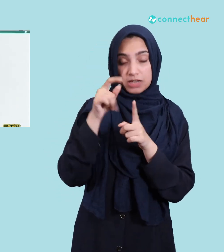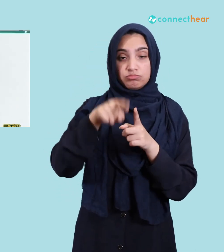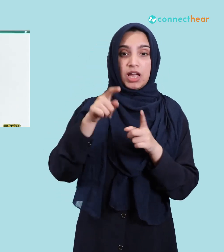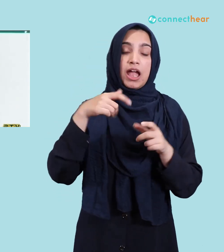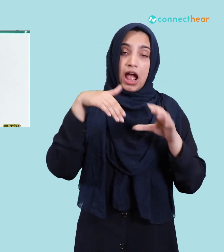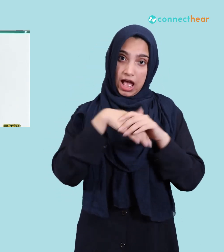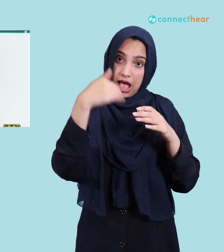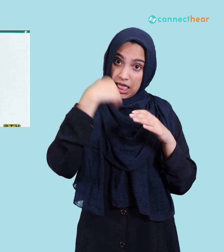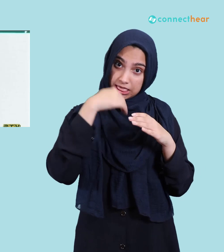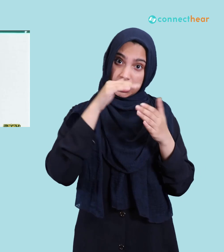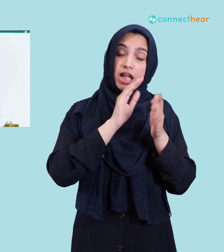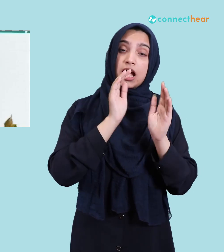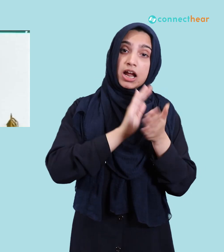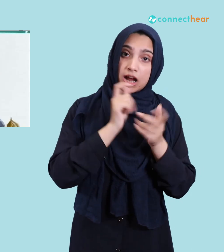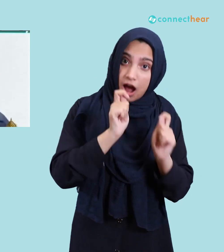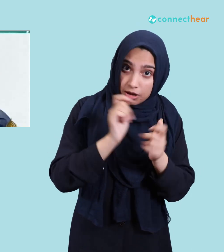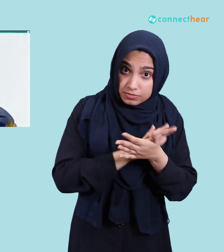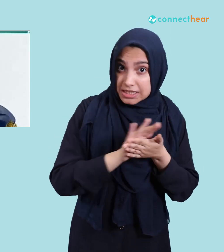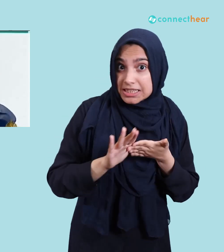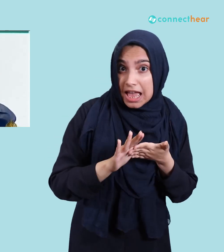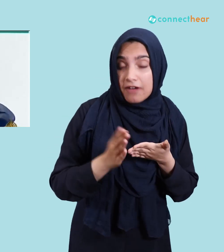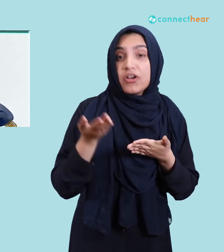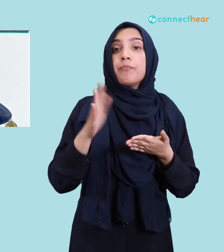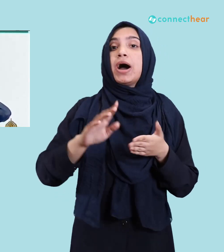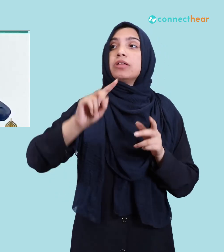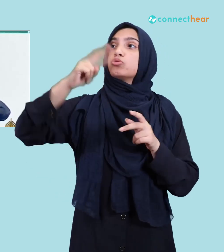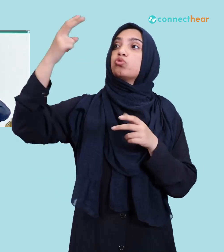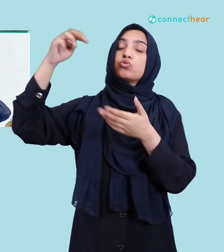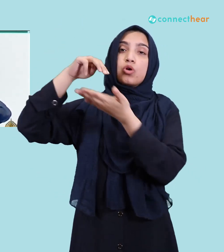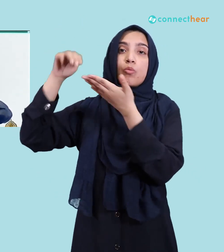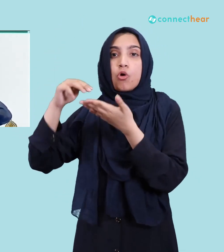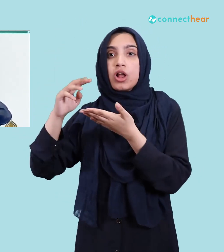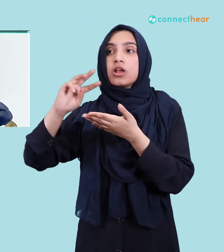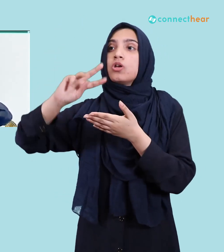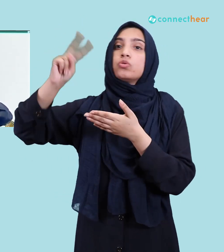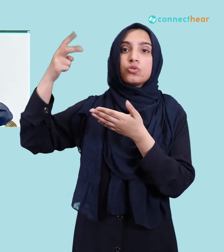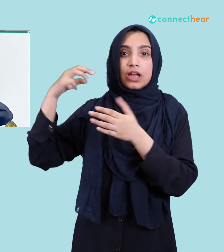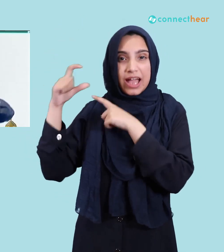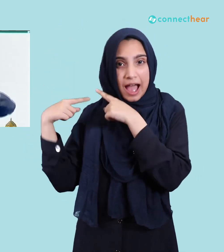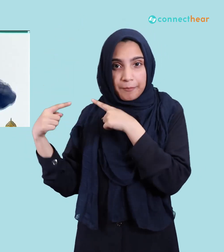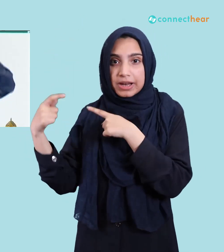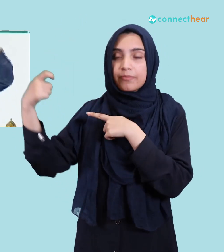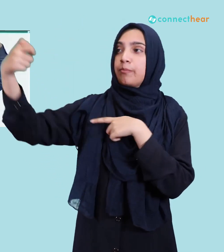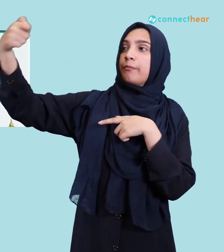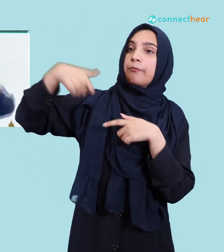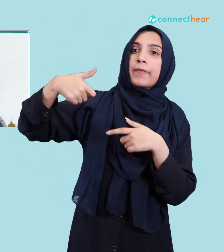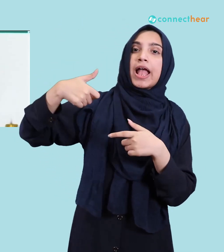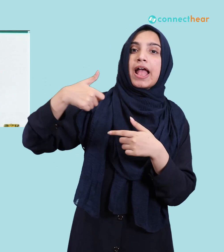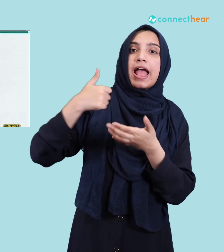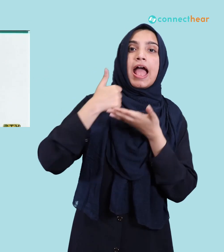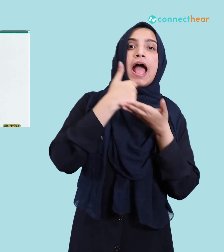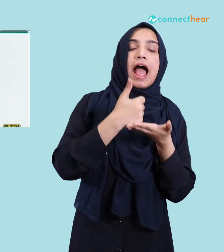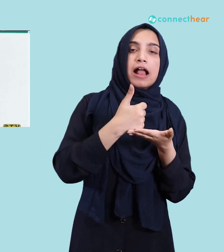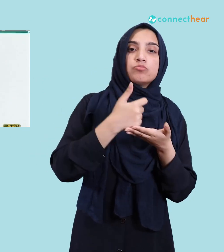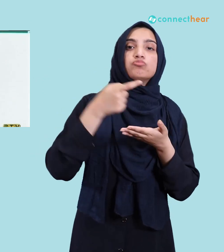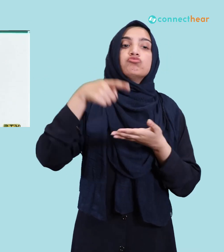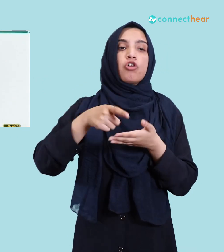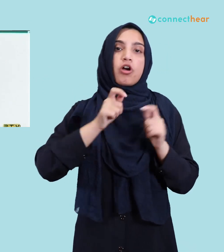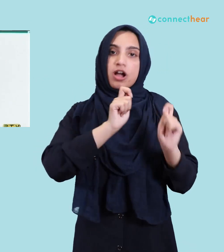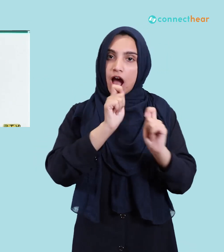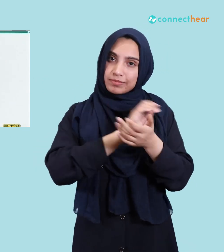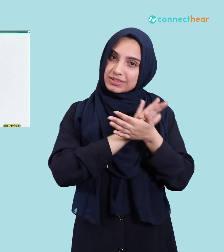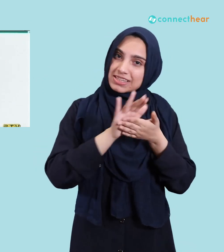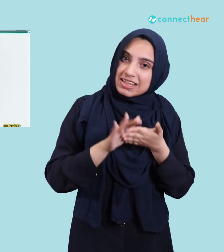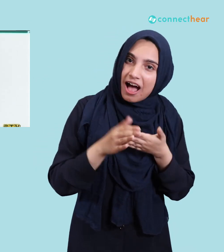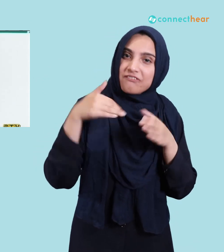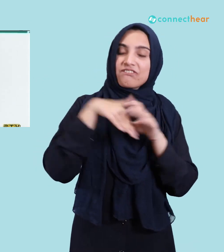اندر بہت ان کی انڈسٹری ہے، کیونکہ ان کی جو لیبر کی قیمتیں ہیں جو وہ اتنی اونچی بڑھتی جا رہی ہیں کہ ان کی